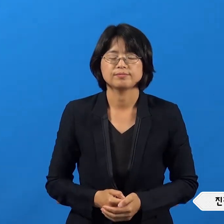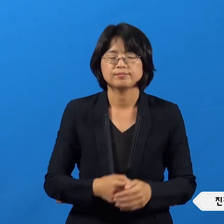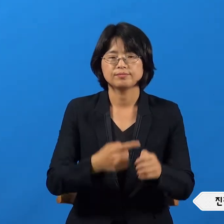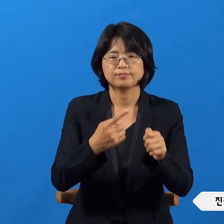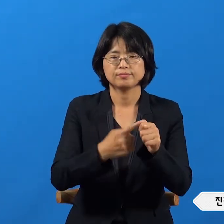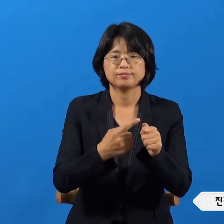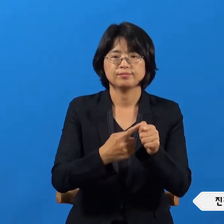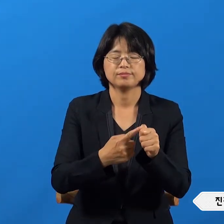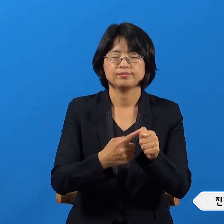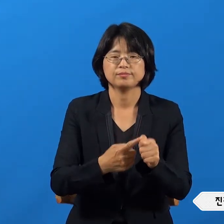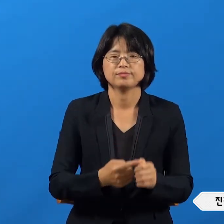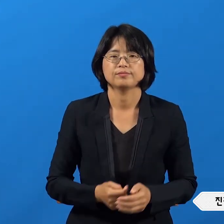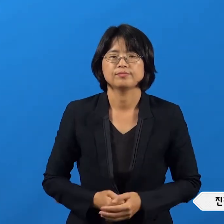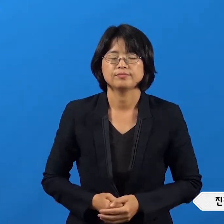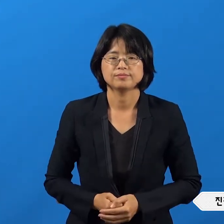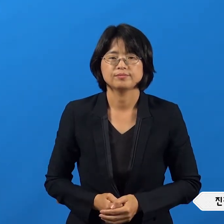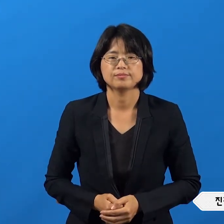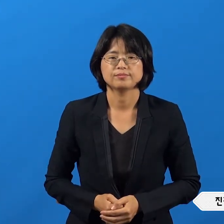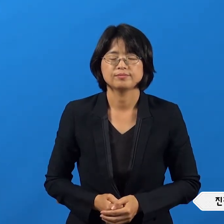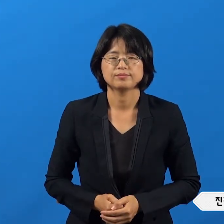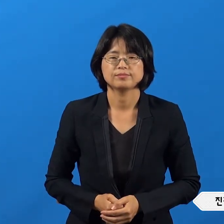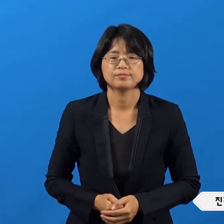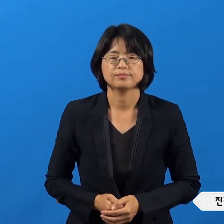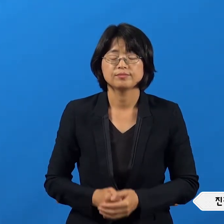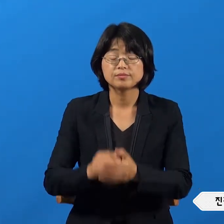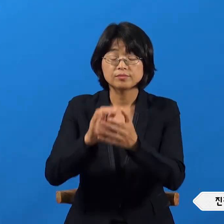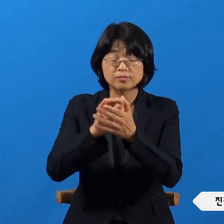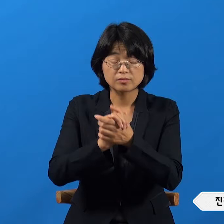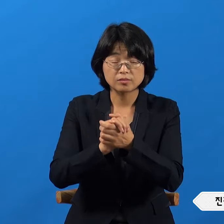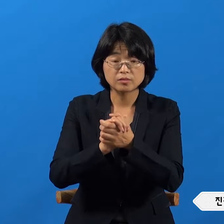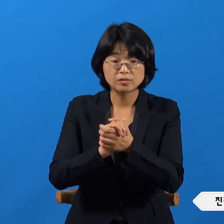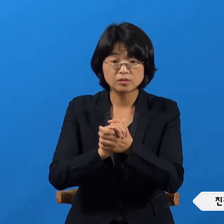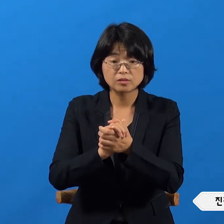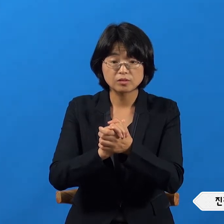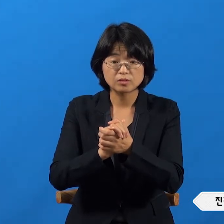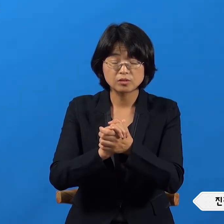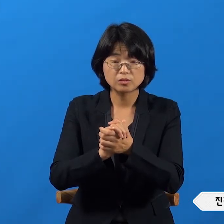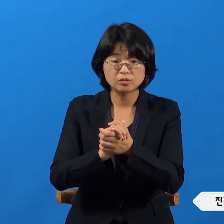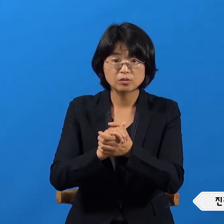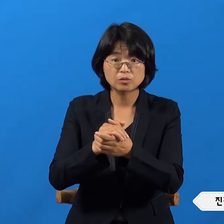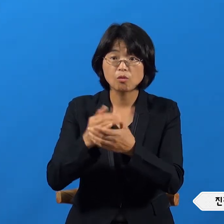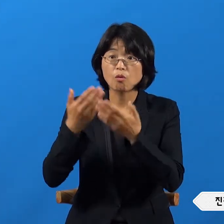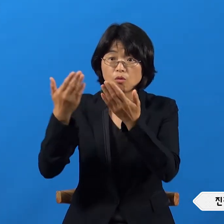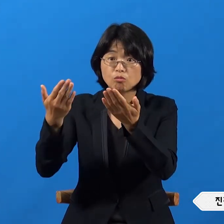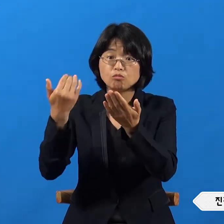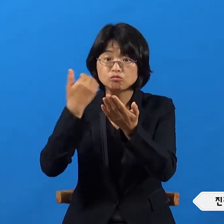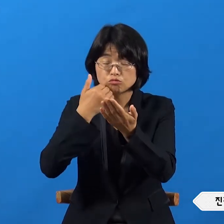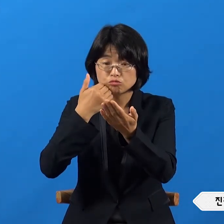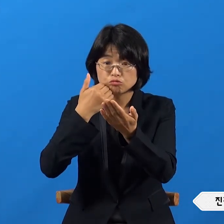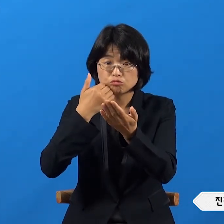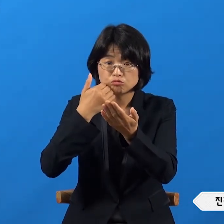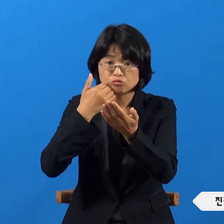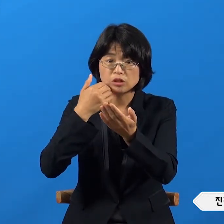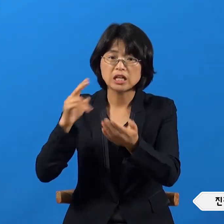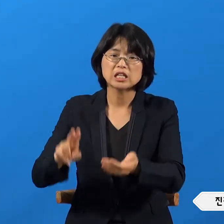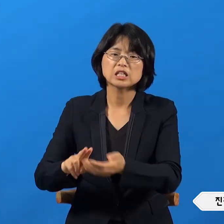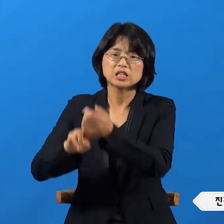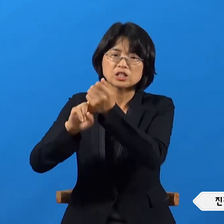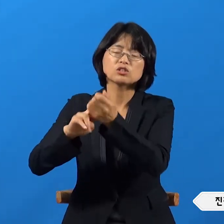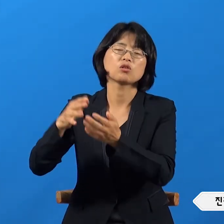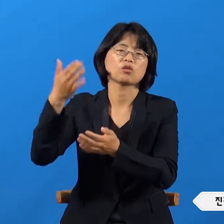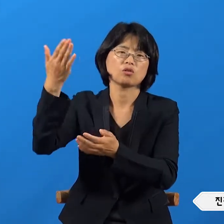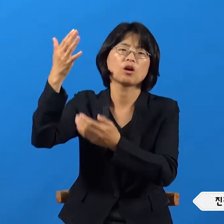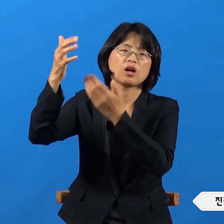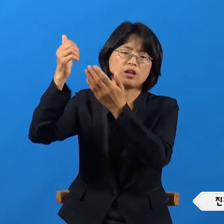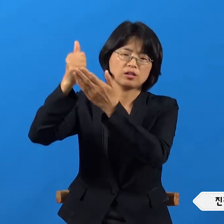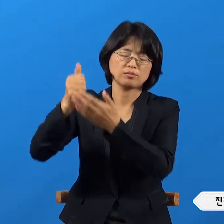기도의 대상이 기적의 주인이신 것을 인식하십시오. 우리의 기도는 허공을 치는 기도가 아니라 내가 드리는